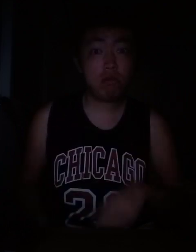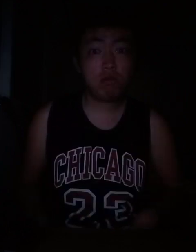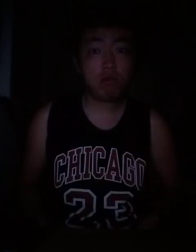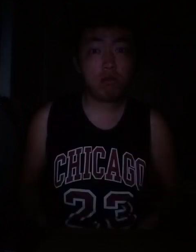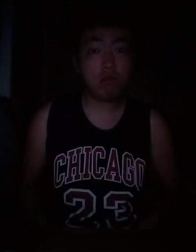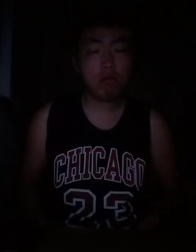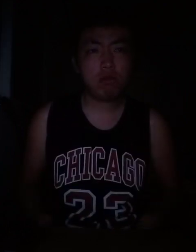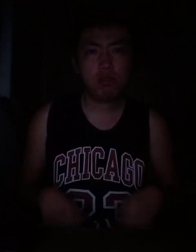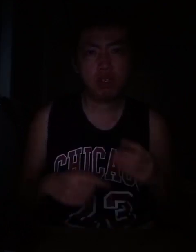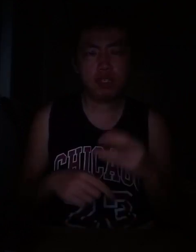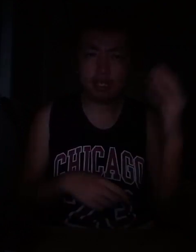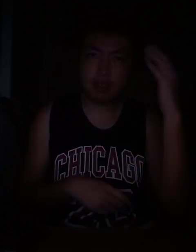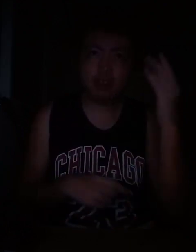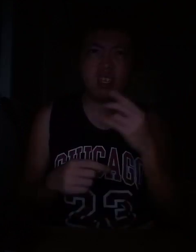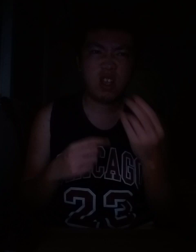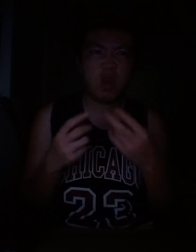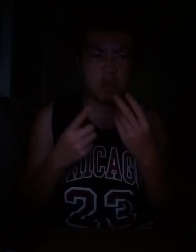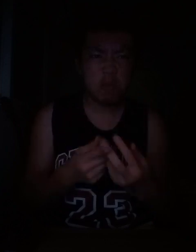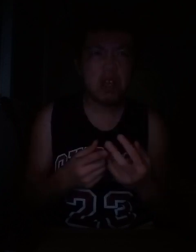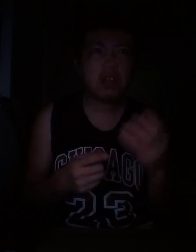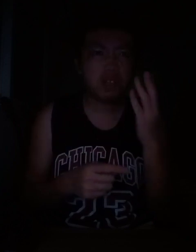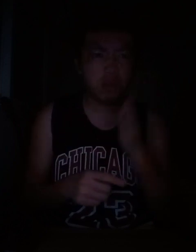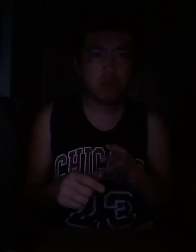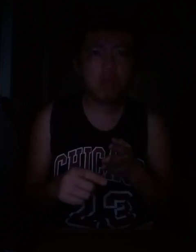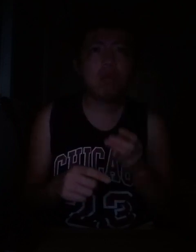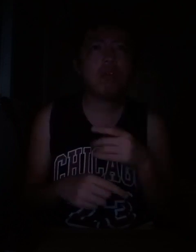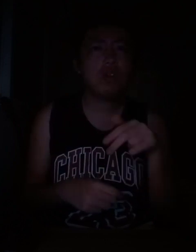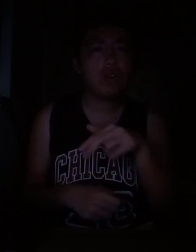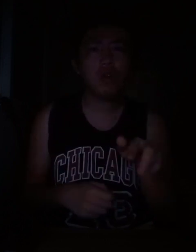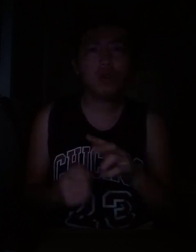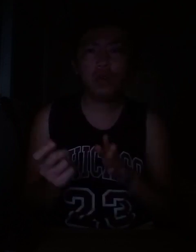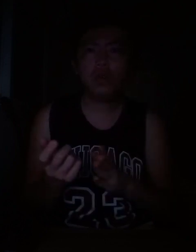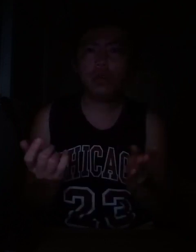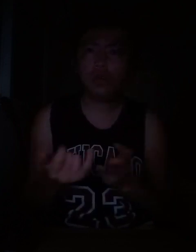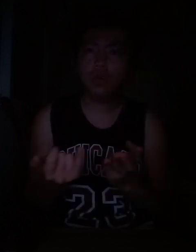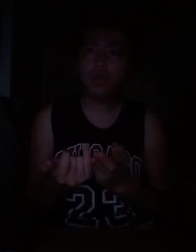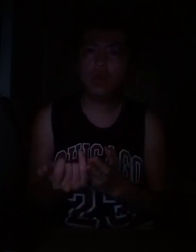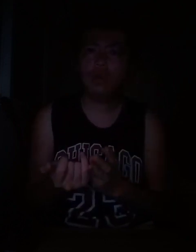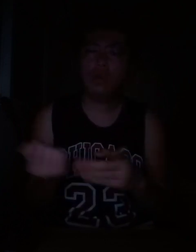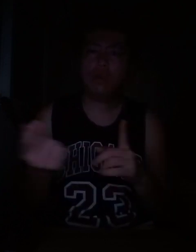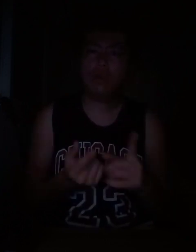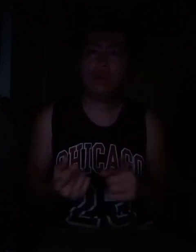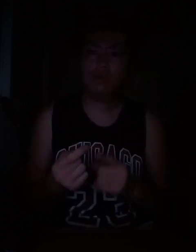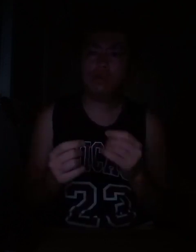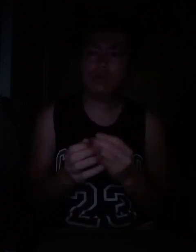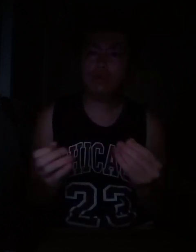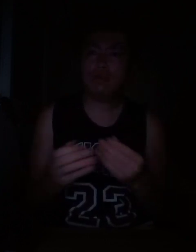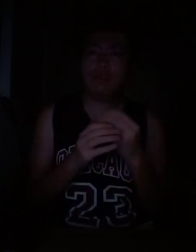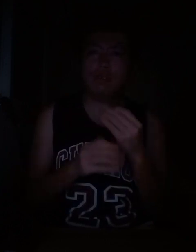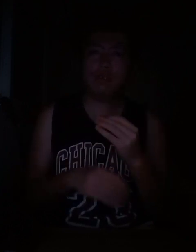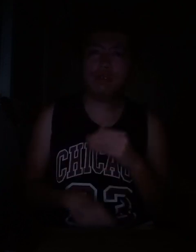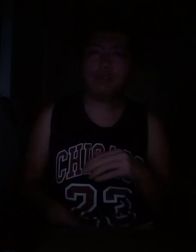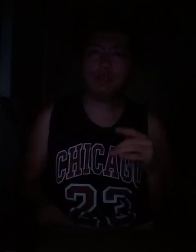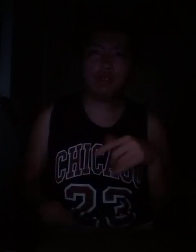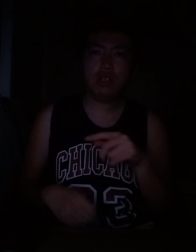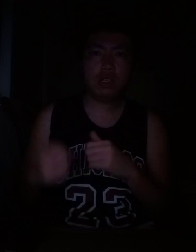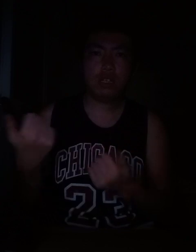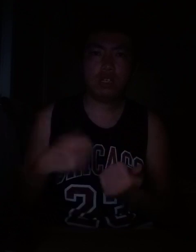그래서 경찰은 협박죄는 물론이고 이 살인 예비 혐의도 적극 적용하겠다는 방침인데요. 이 살인 예비죄는